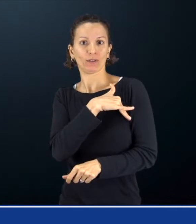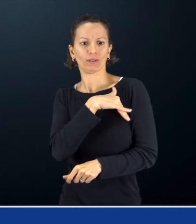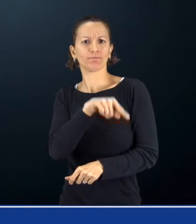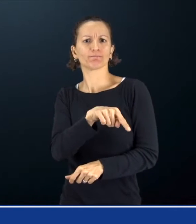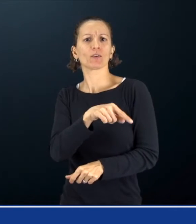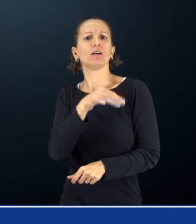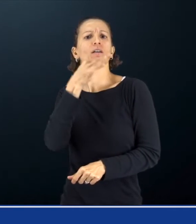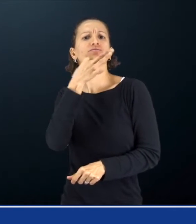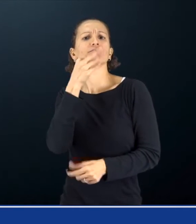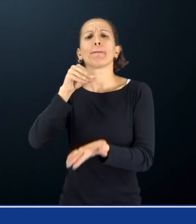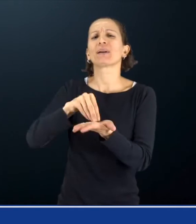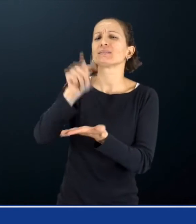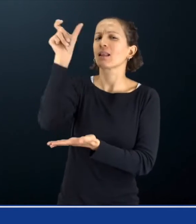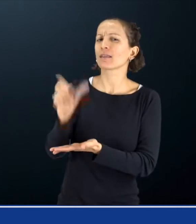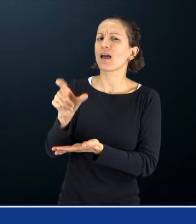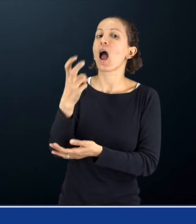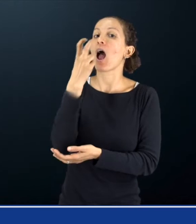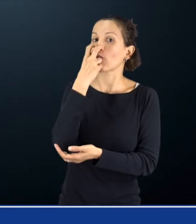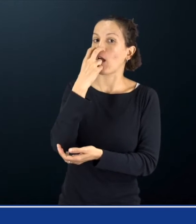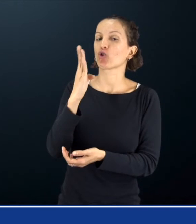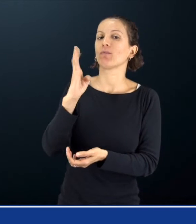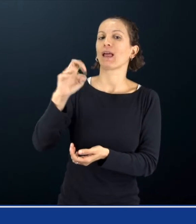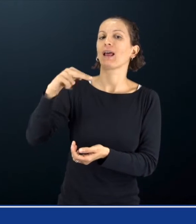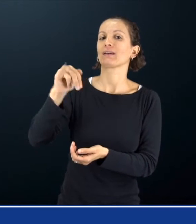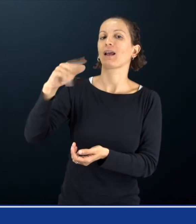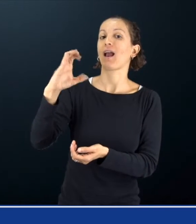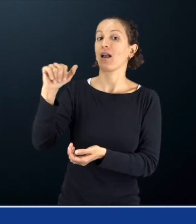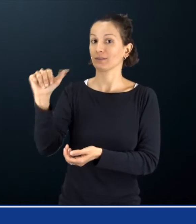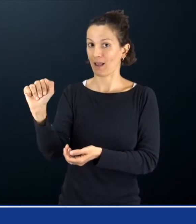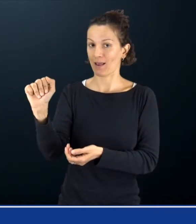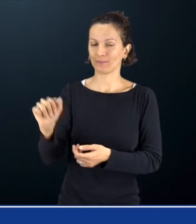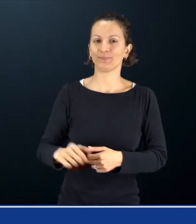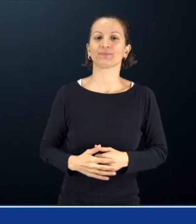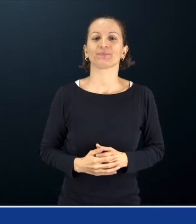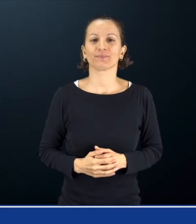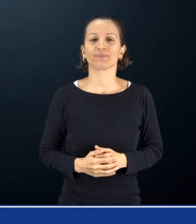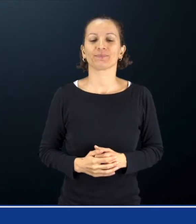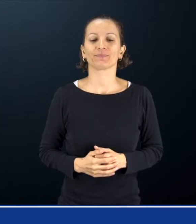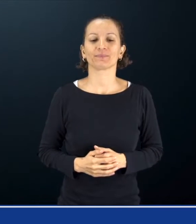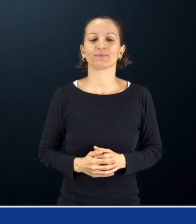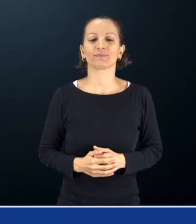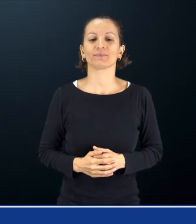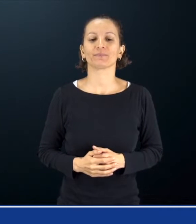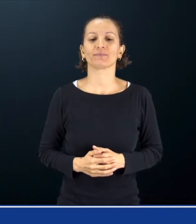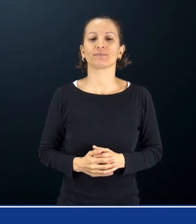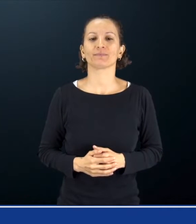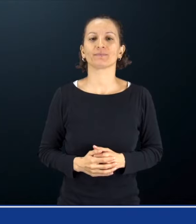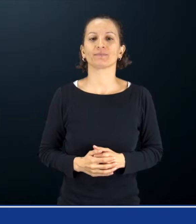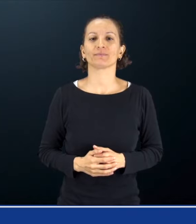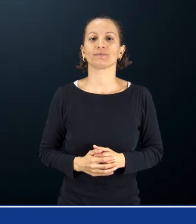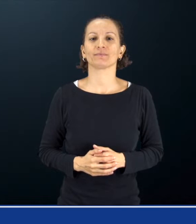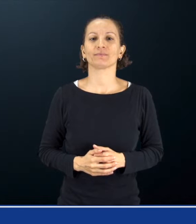garantire il diritto allo studio e all'istruzione, alle alunni e agli alunni sordi frequentanti le scuole di ogni ordine e grado.